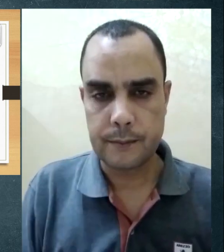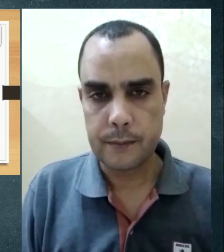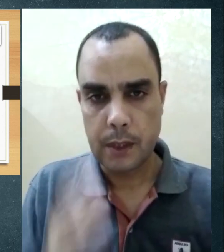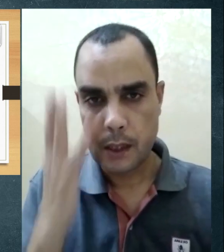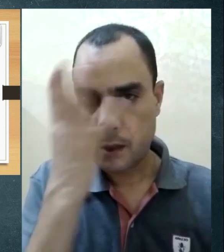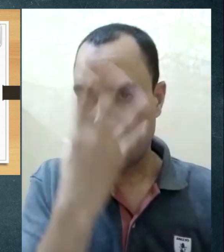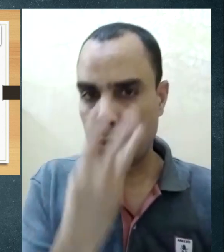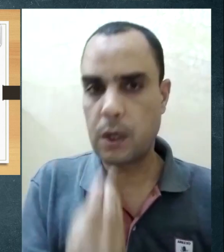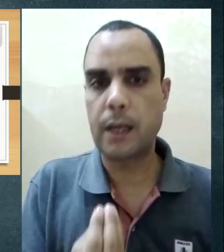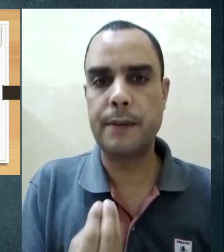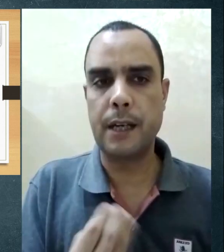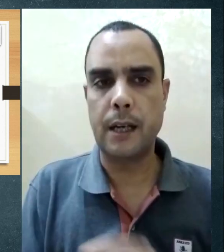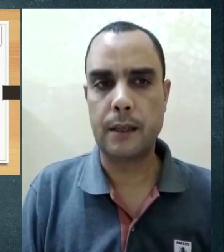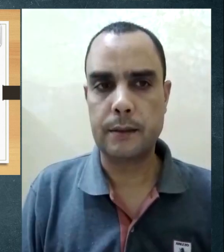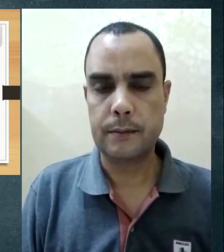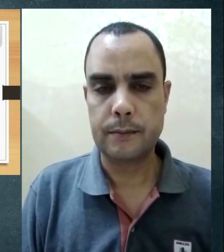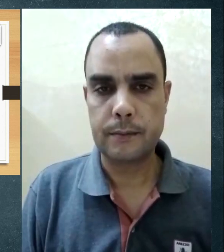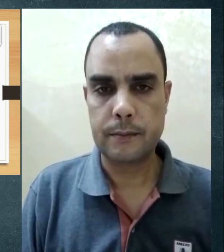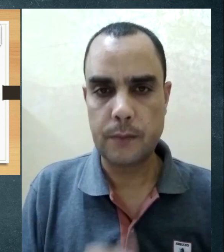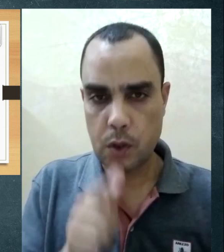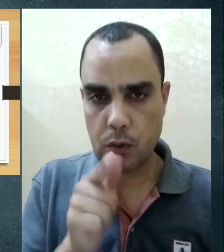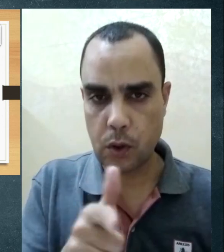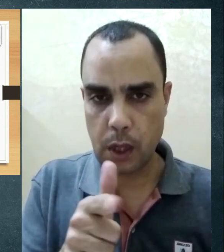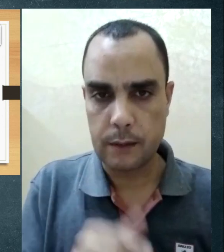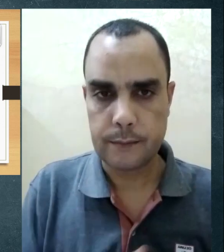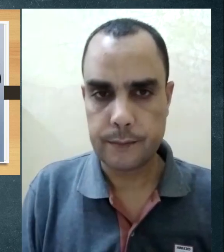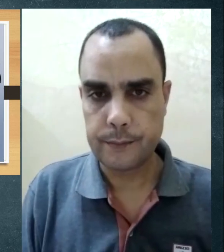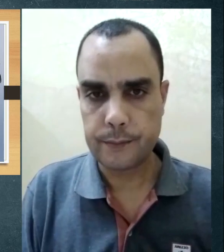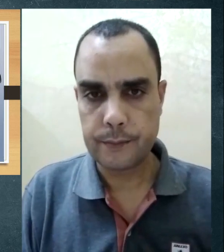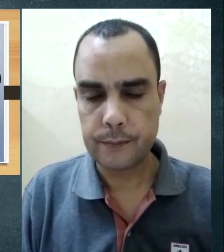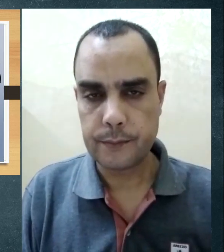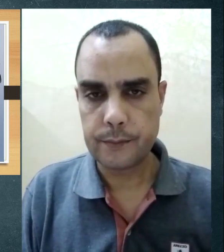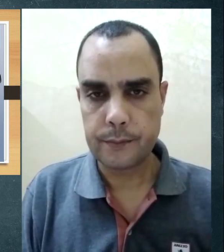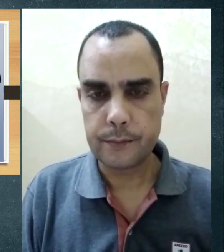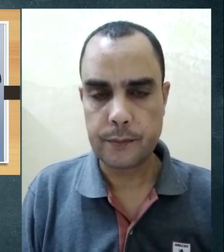الرابع صورة جميلة، اذكرها.